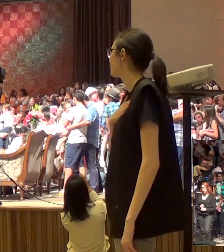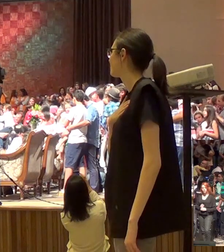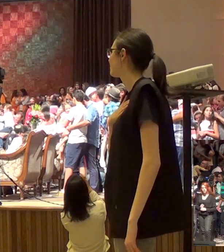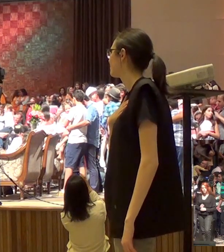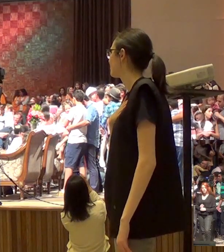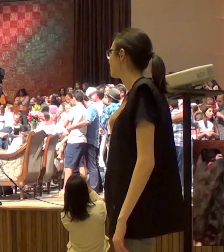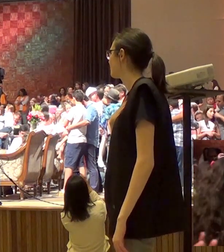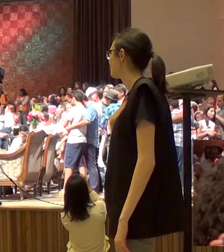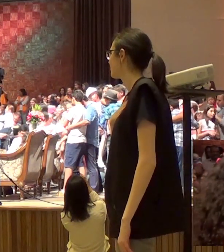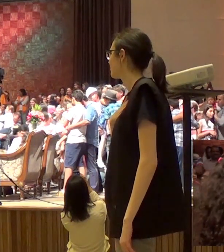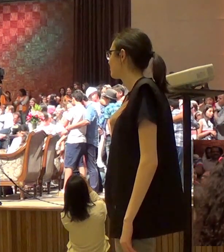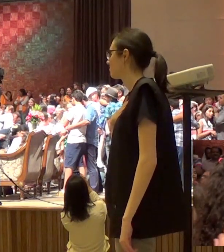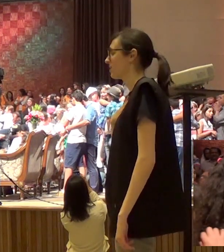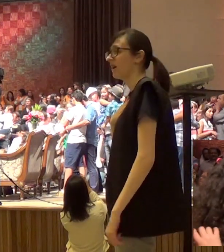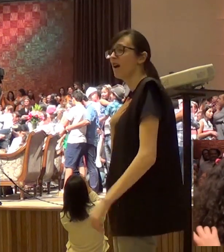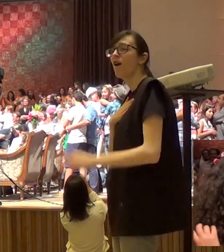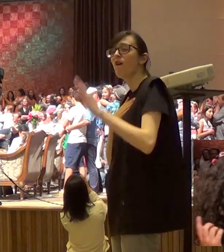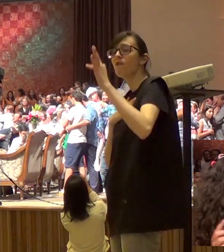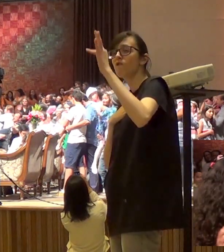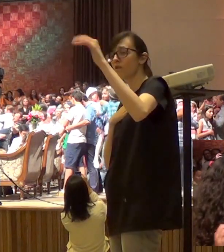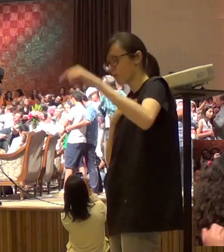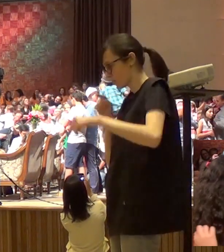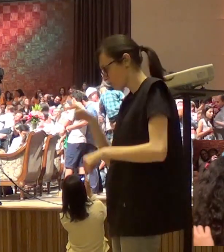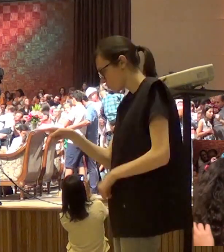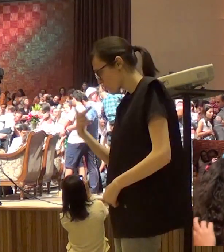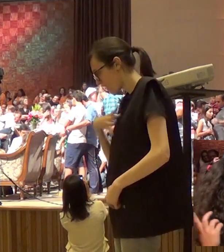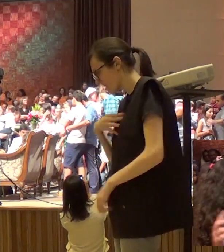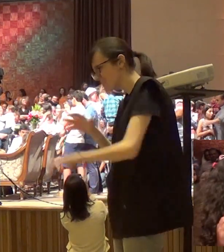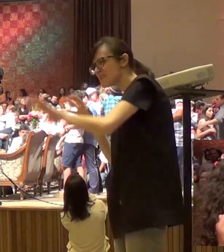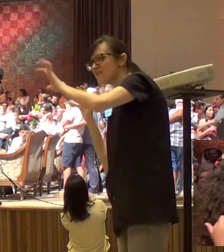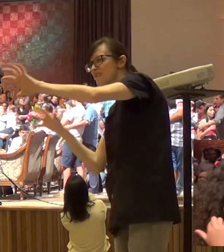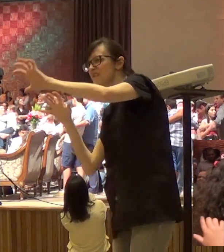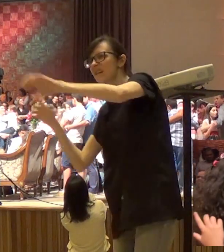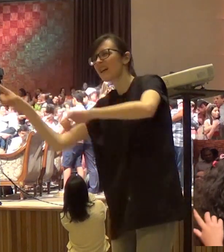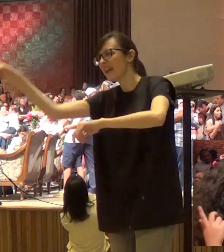E muitos se alegrarão por sua vida, meu filho.